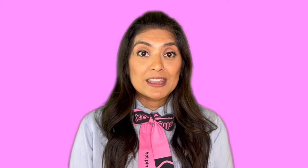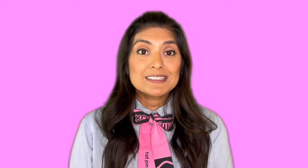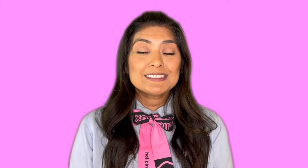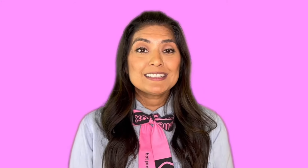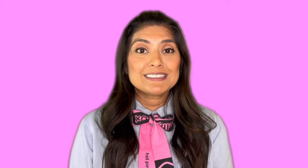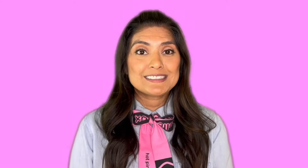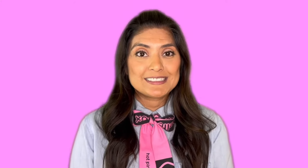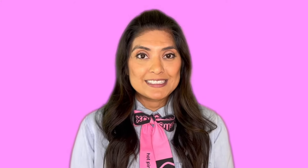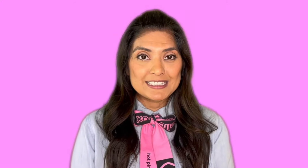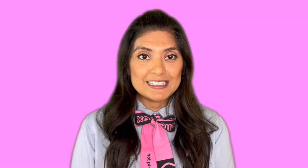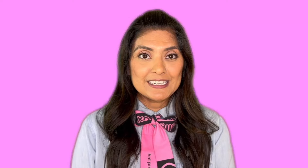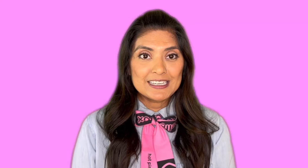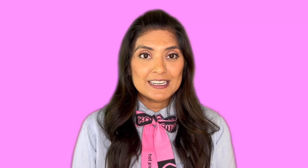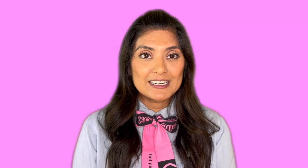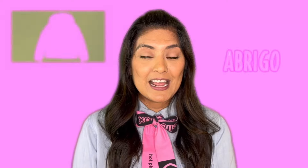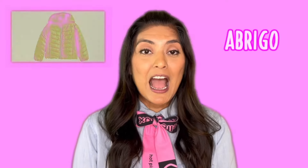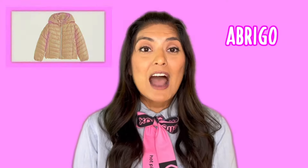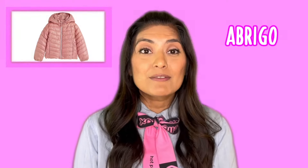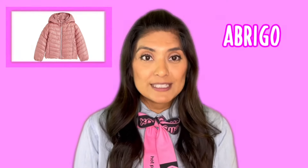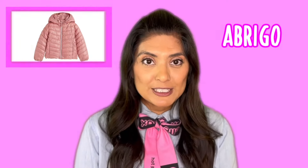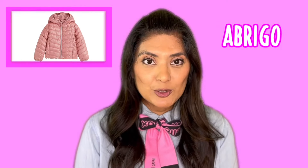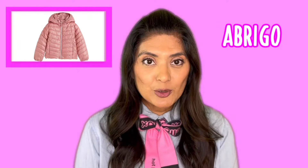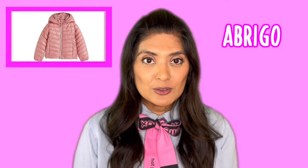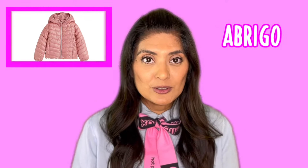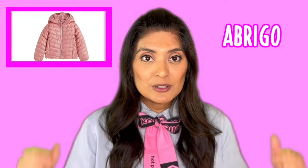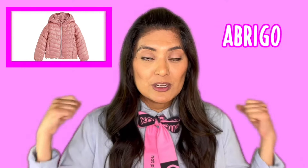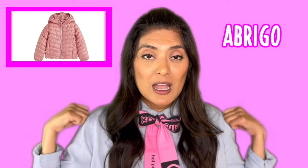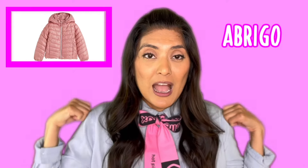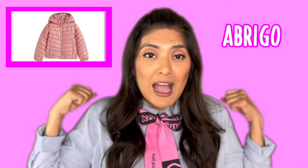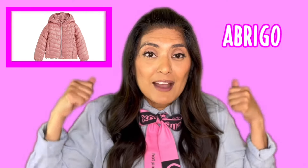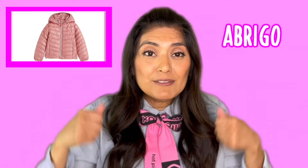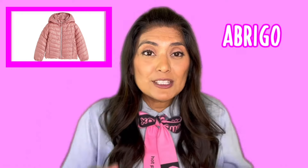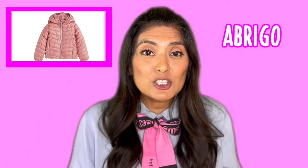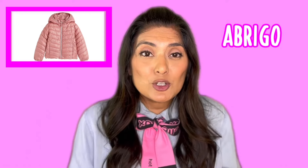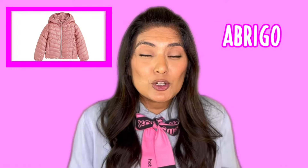¿Puedes decir abrigo? Abrigo.